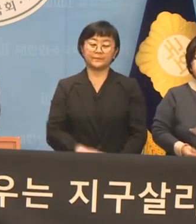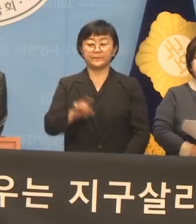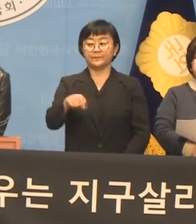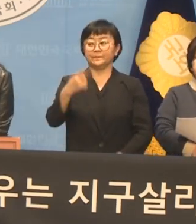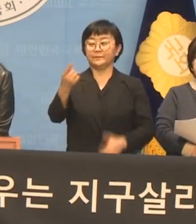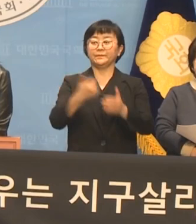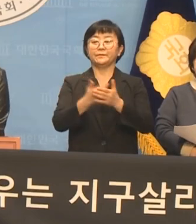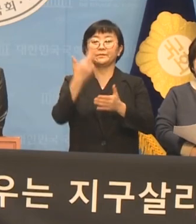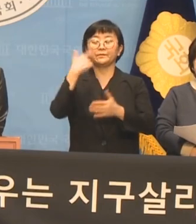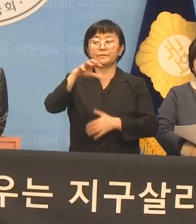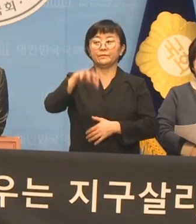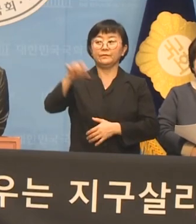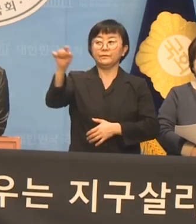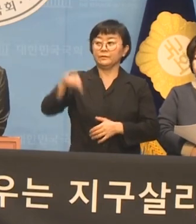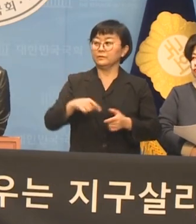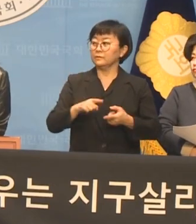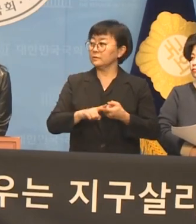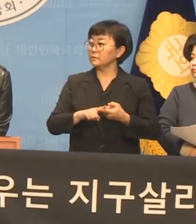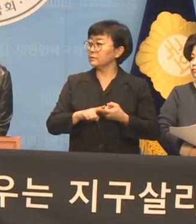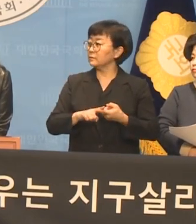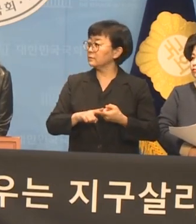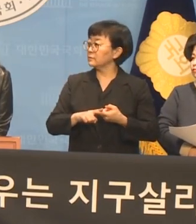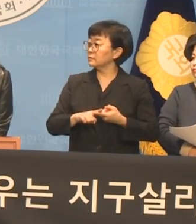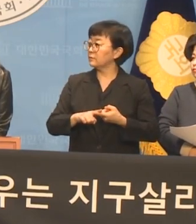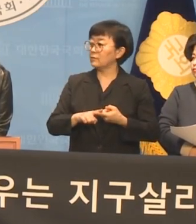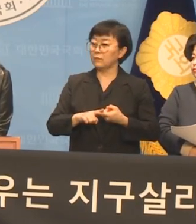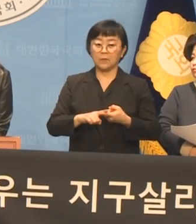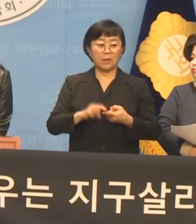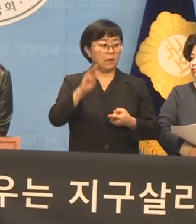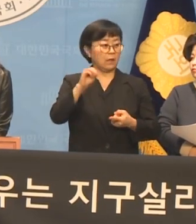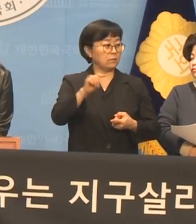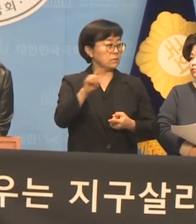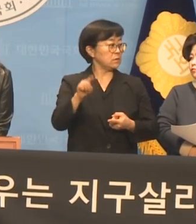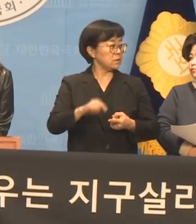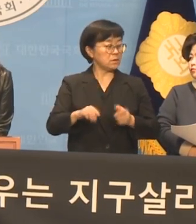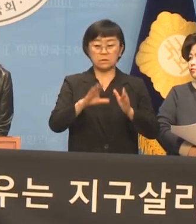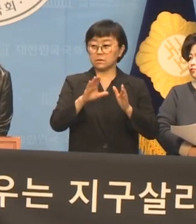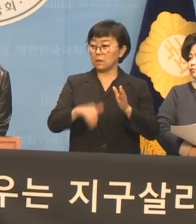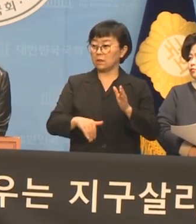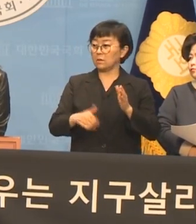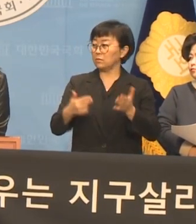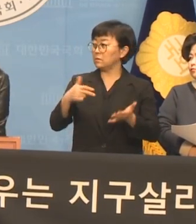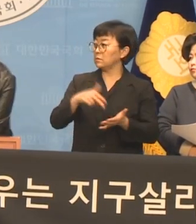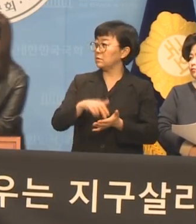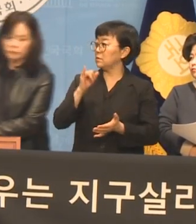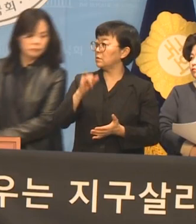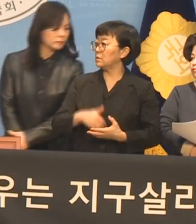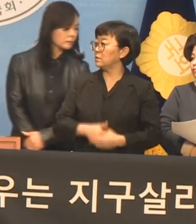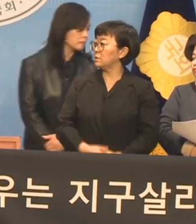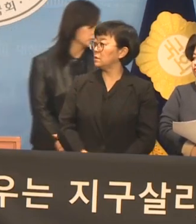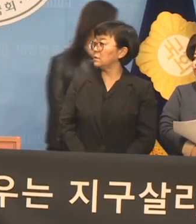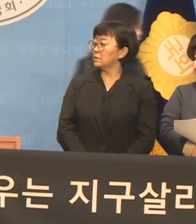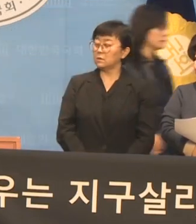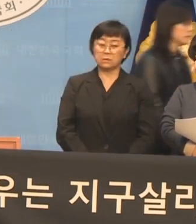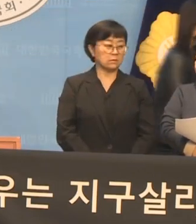다음은 미국에서 온 라이윤, 그 MZ세대를 대표해서 이 자리에 서겠습니다.